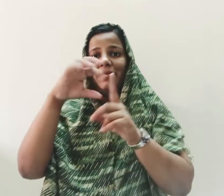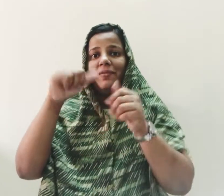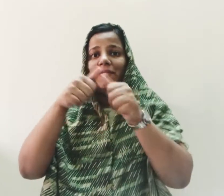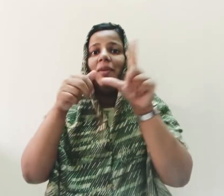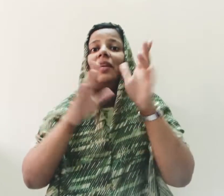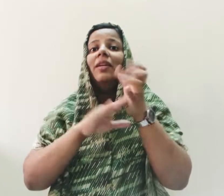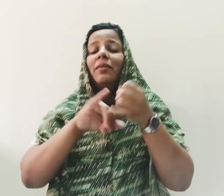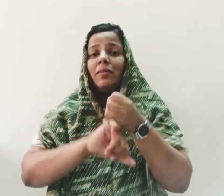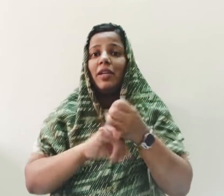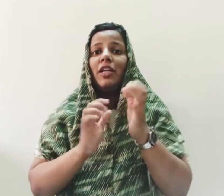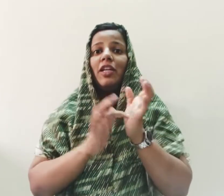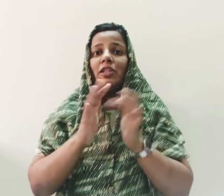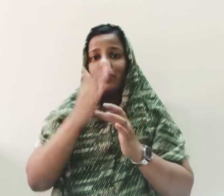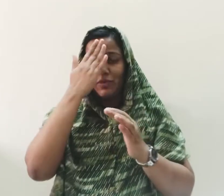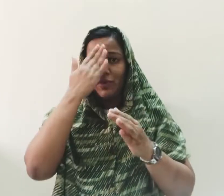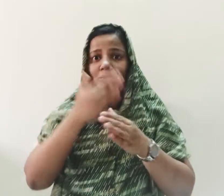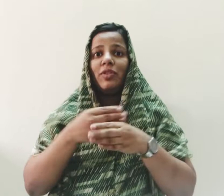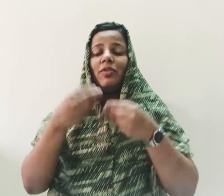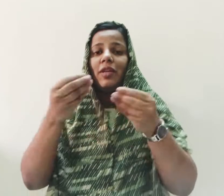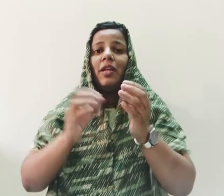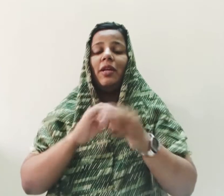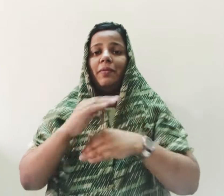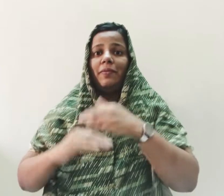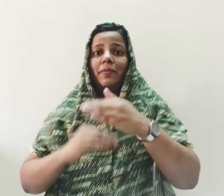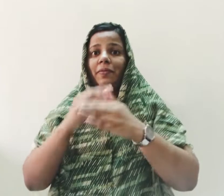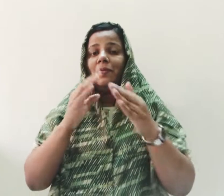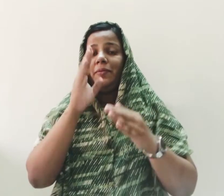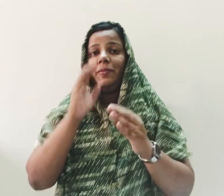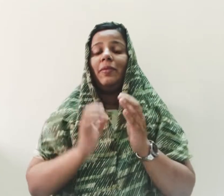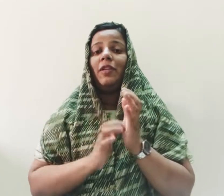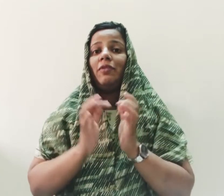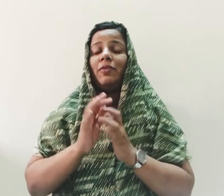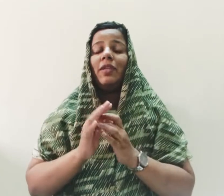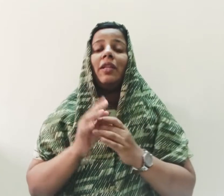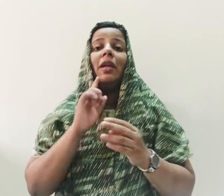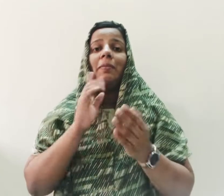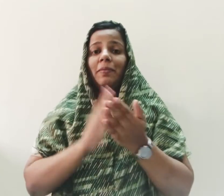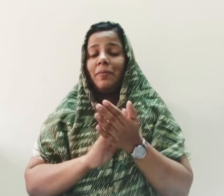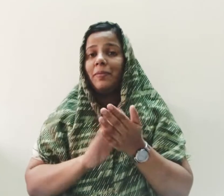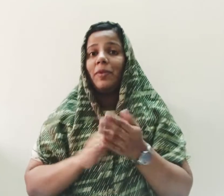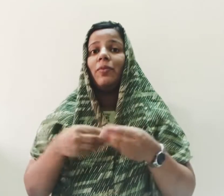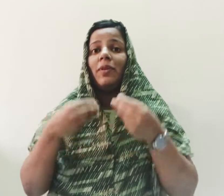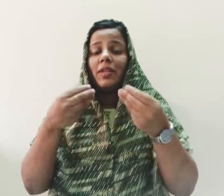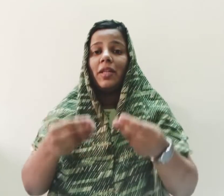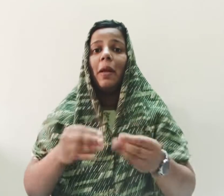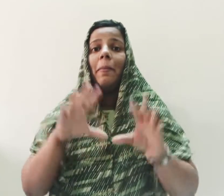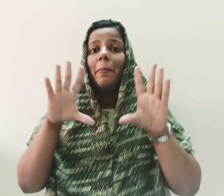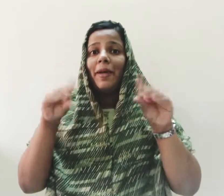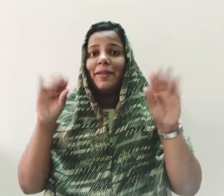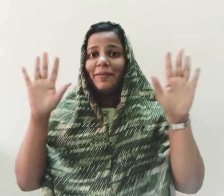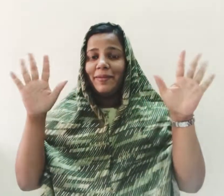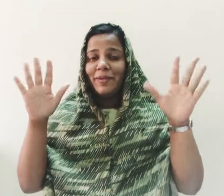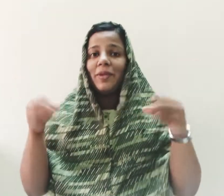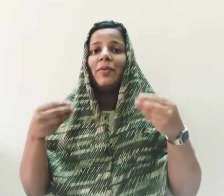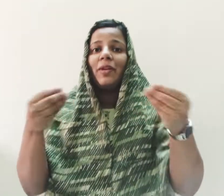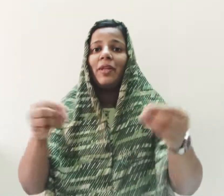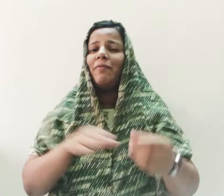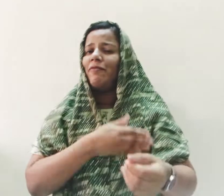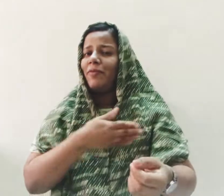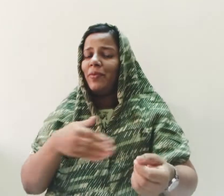പറയുന്നത്, യഹോവയ്ക്ക് സ്തോത്രം ചെയ്യുന്നതും അത്യുന്നതനായുള്ളവേ അങ്ങയുടെ നാമത്തെ കീർത്തിക്കുന്നതും 10 കമ്പിയുള്ള വാദിത്രം കൊണ്ടും വീണ കൊണ്ടും